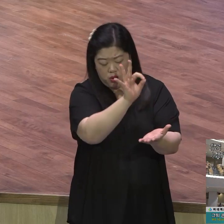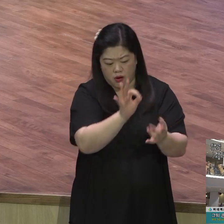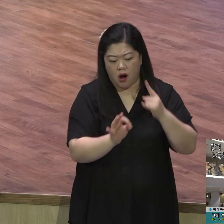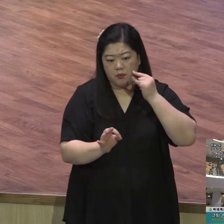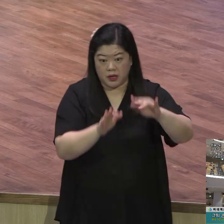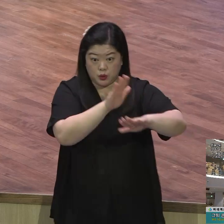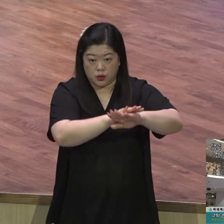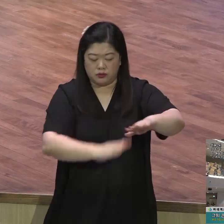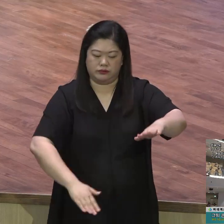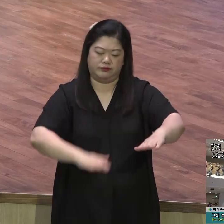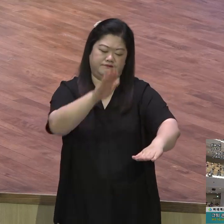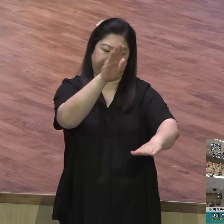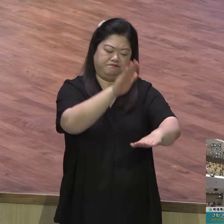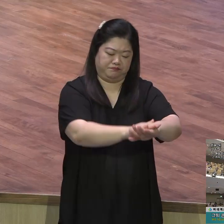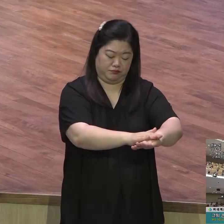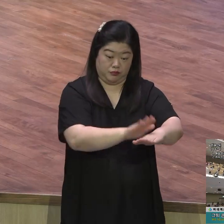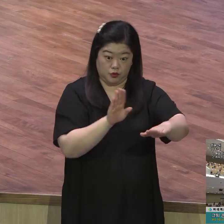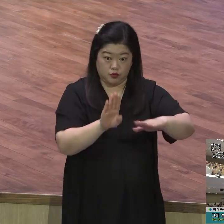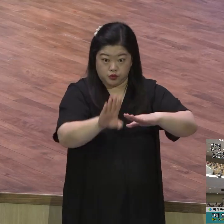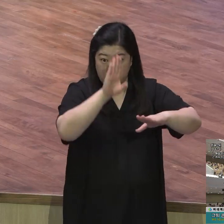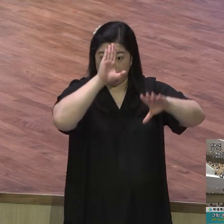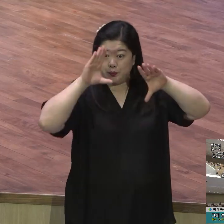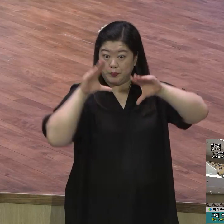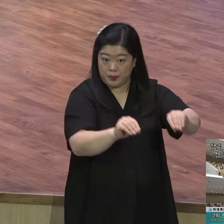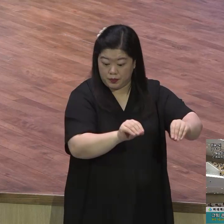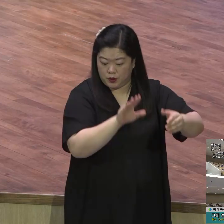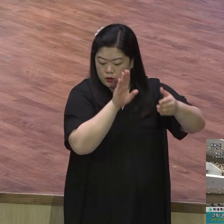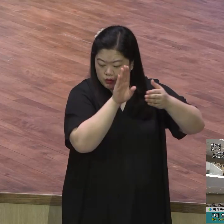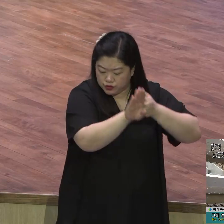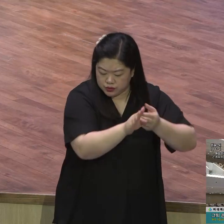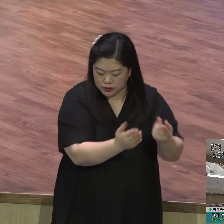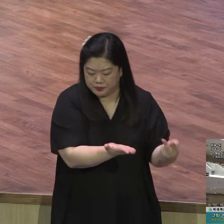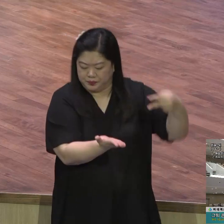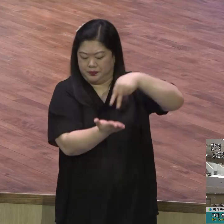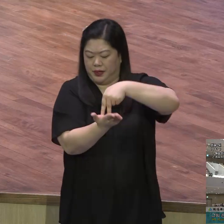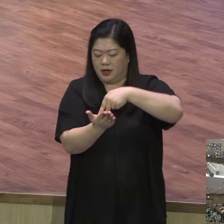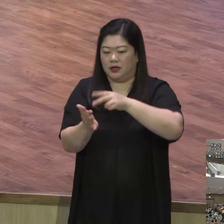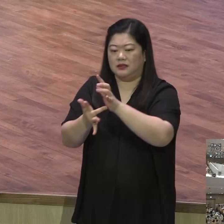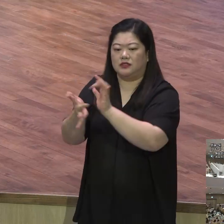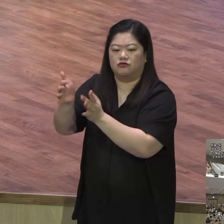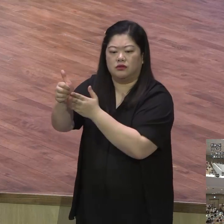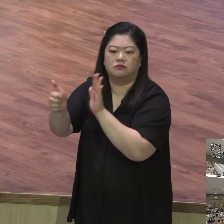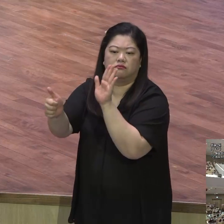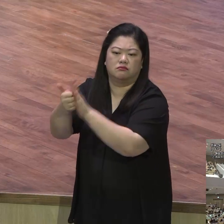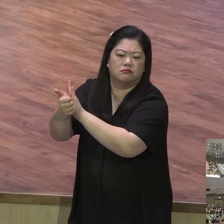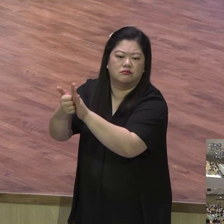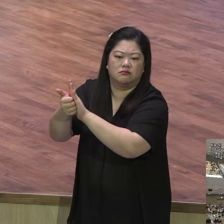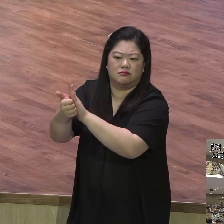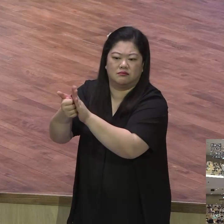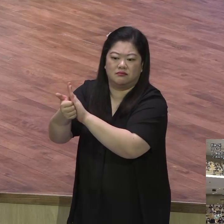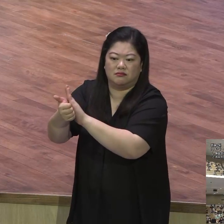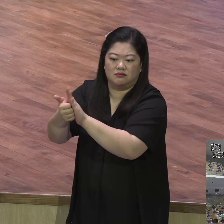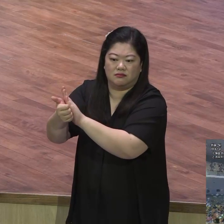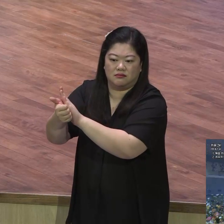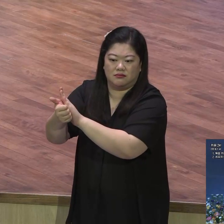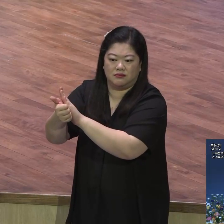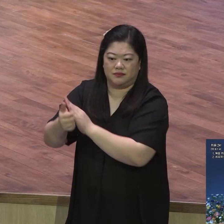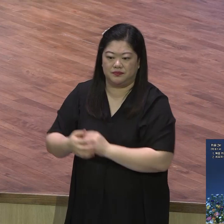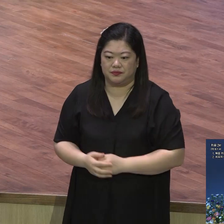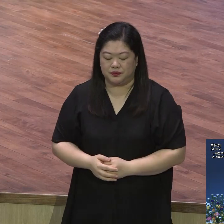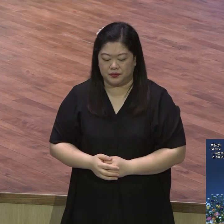열병이 떠나가고 여인이 일어나서 예수께 수종 들더라. 예수님께서 질병 열병으로